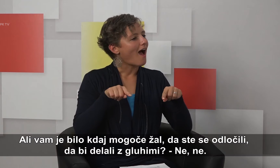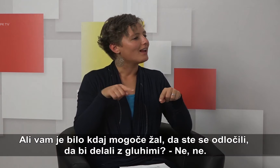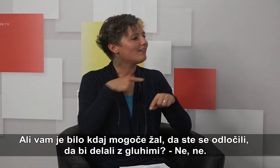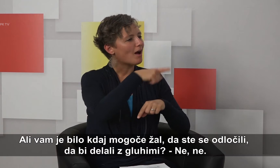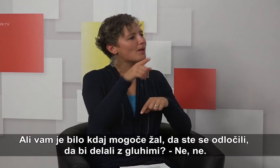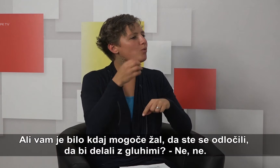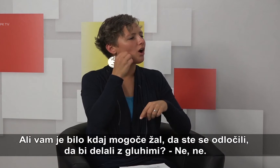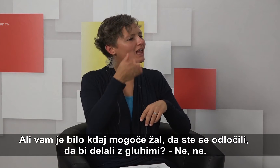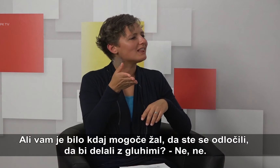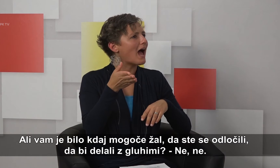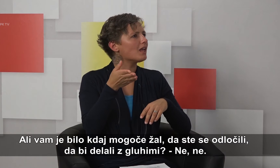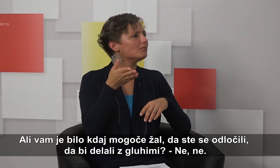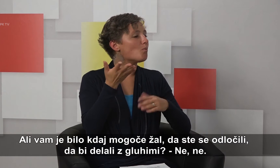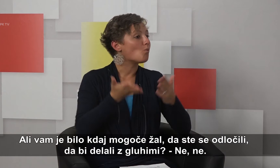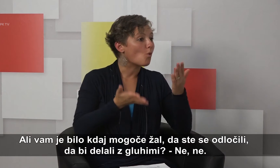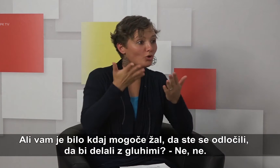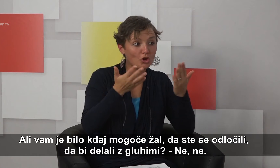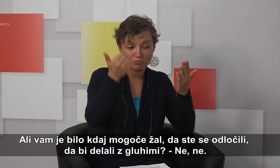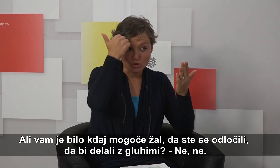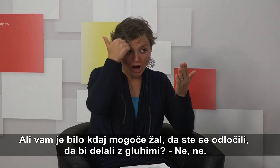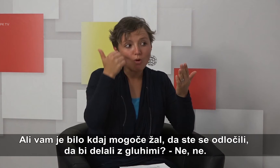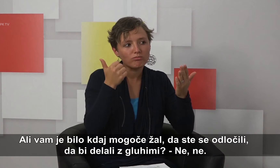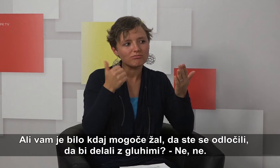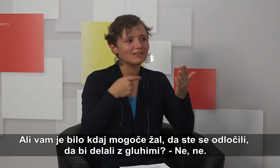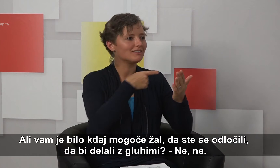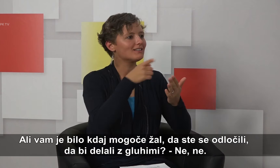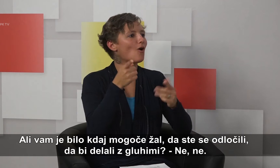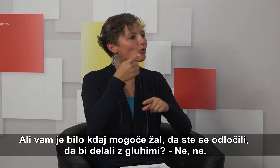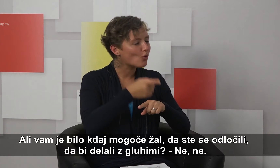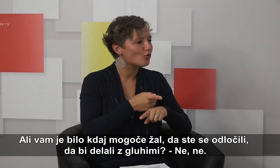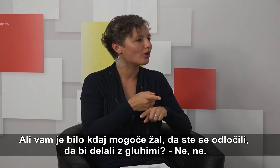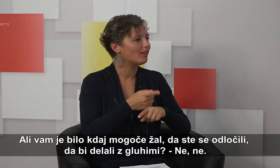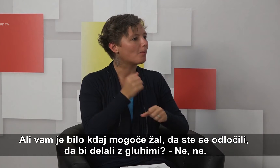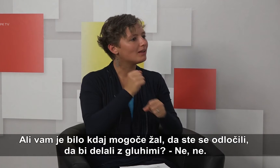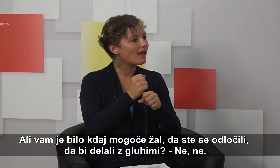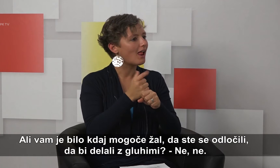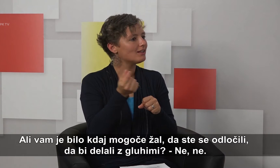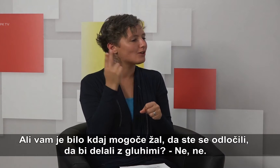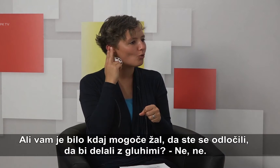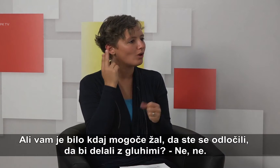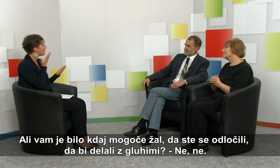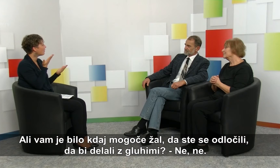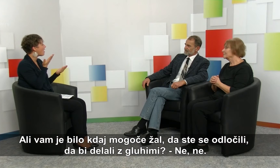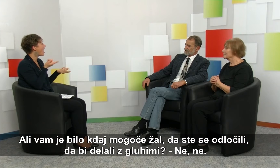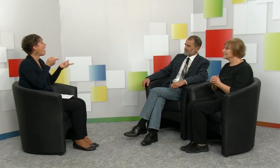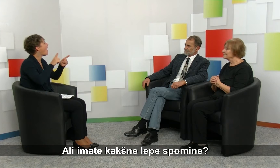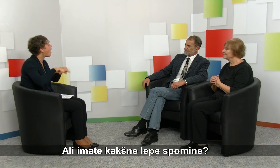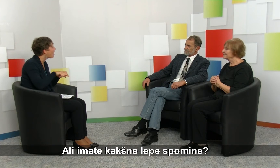Ali vam je bilo kdaj mogoče žal, da ste se odločili, da bi delali te grupi? Ne. Ali